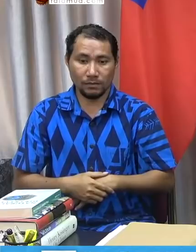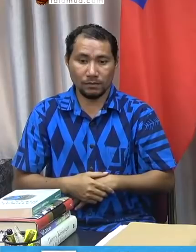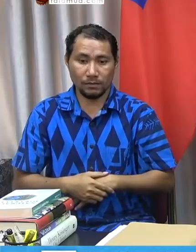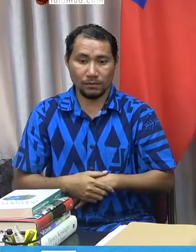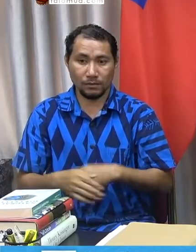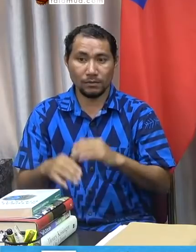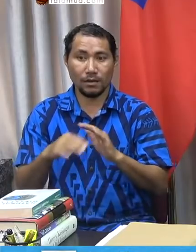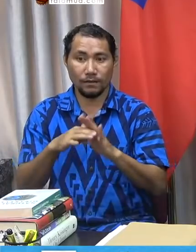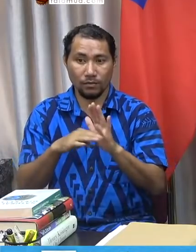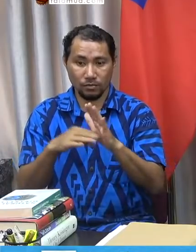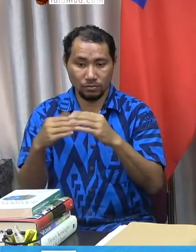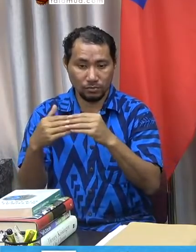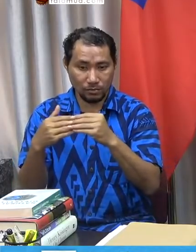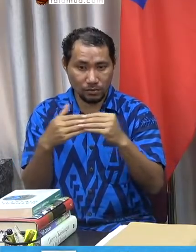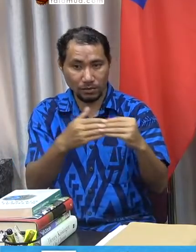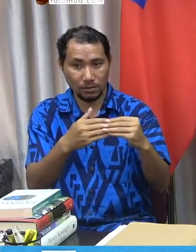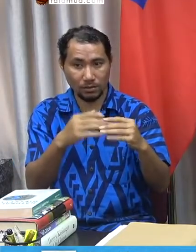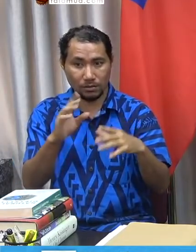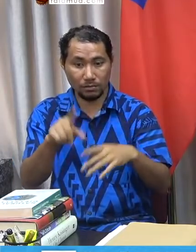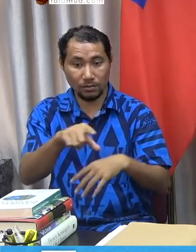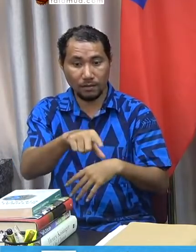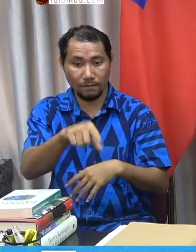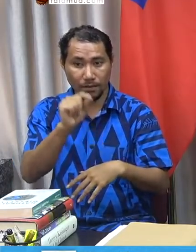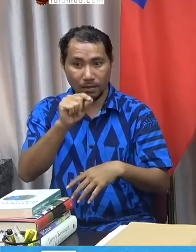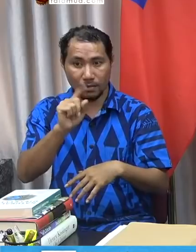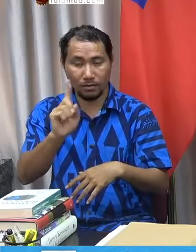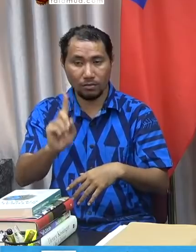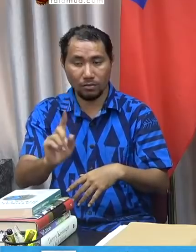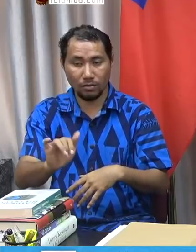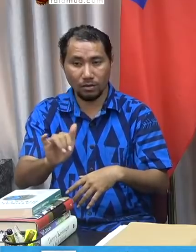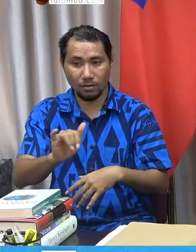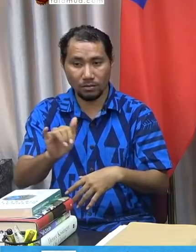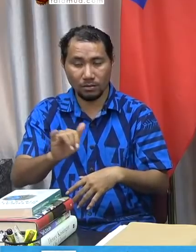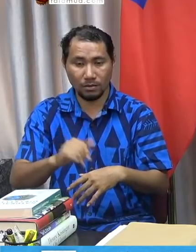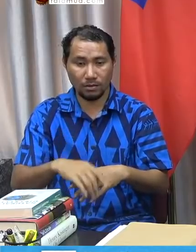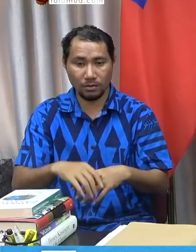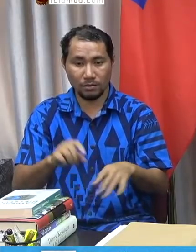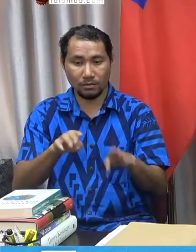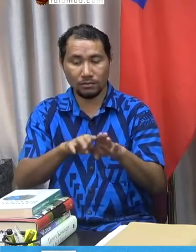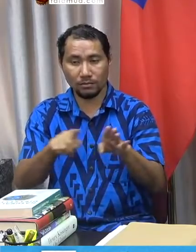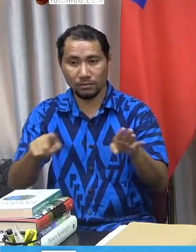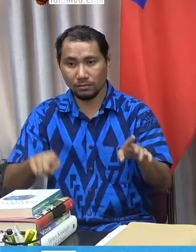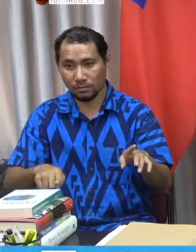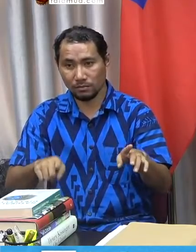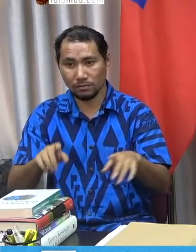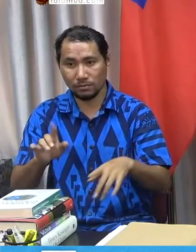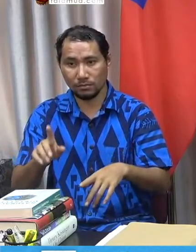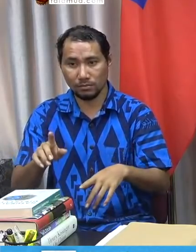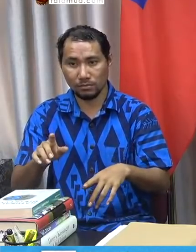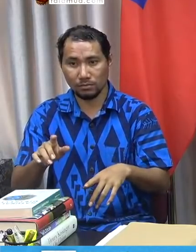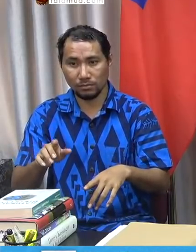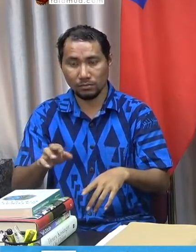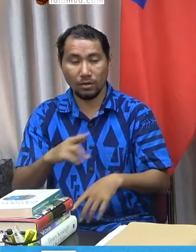le tofia le vaea o tofiga tau whaamasino i tutonu o le whaamasinoga o